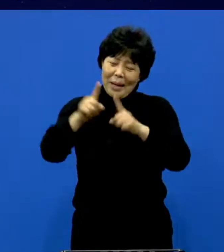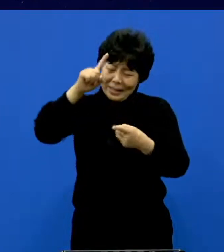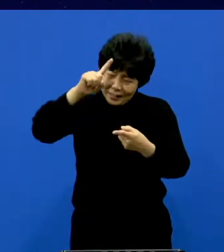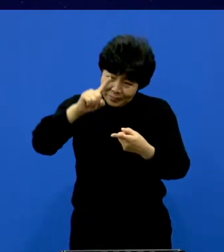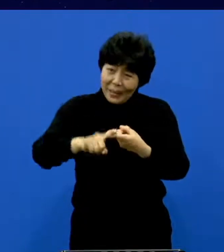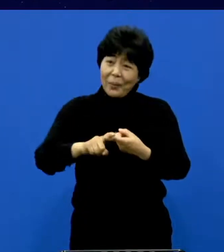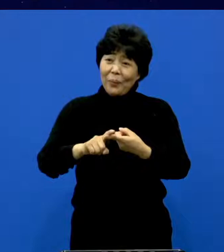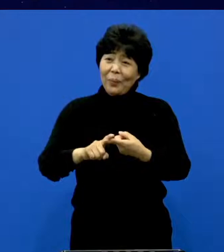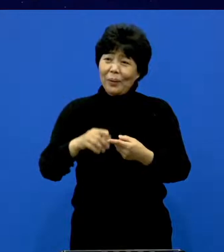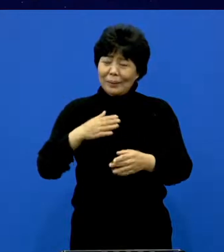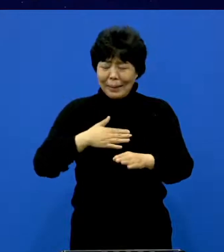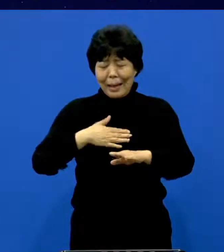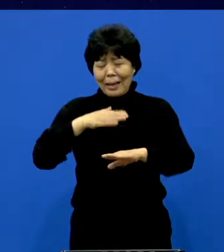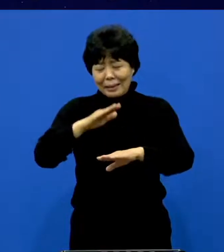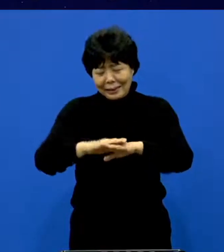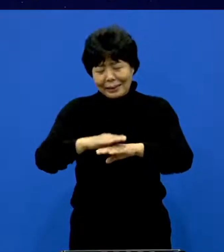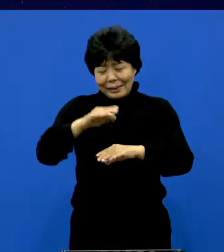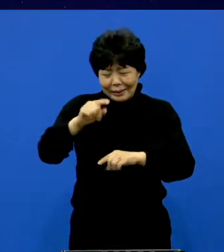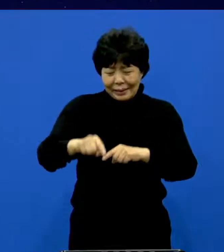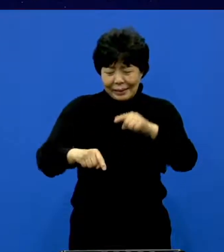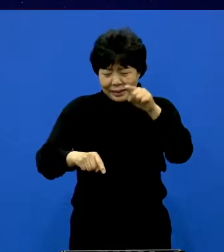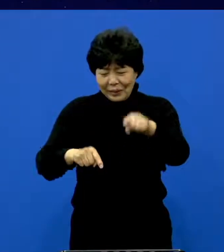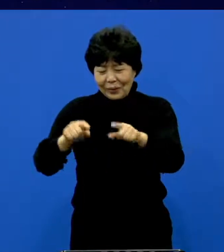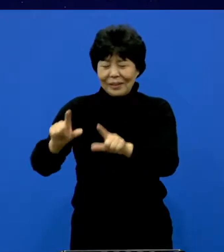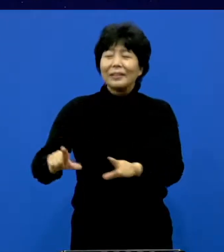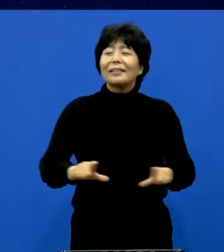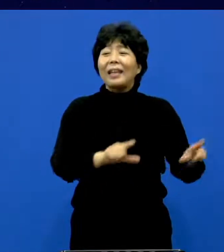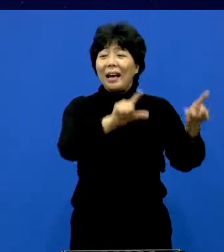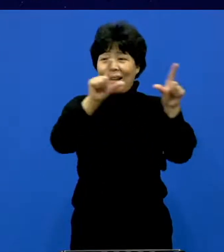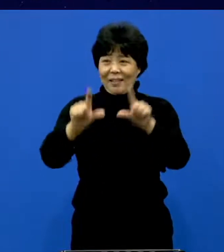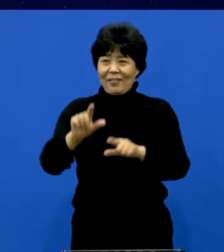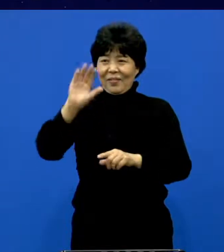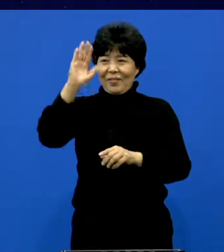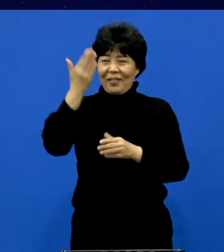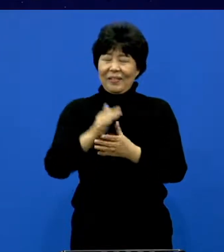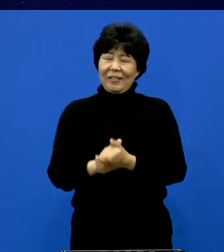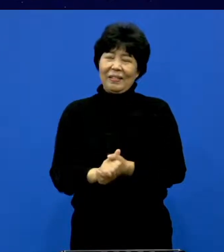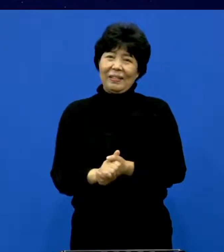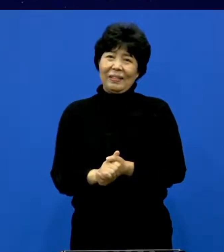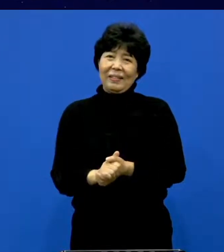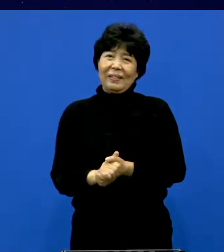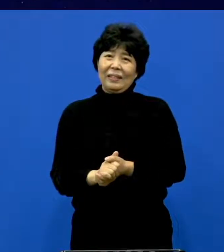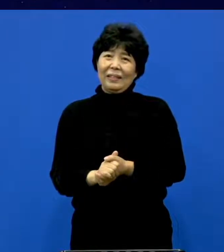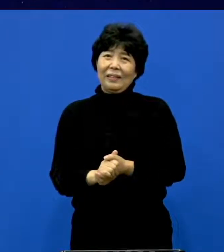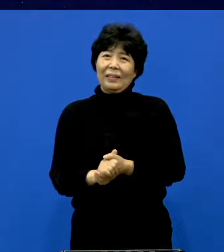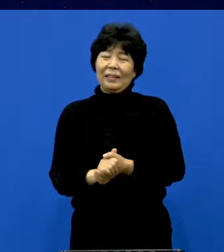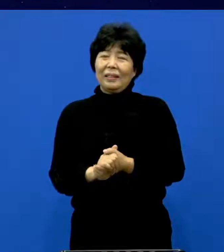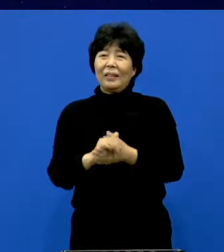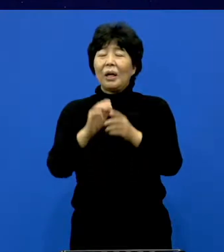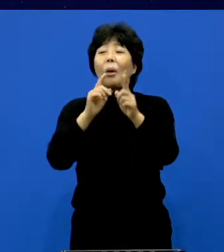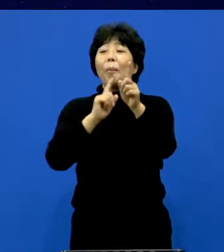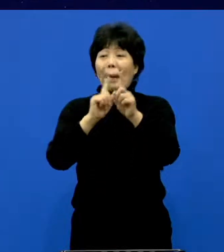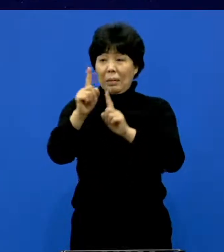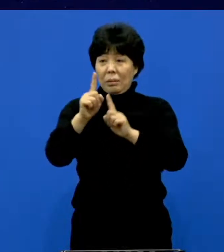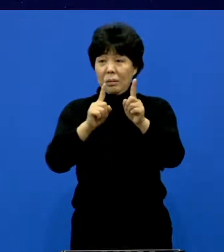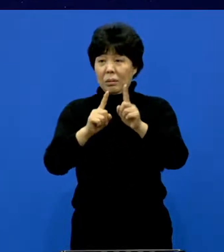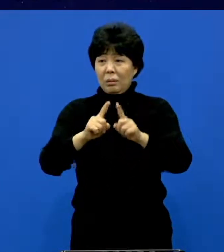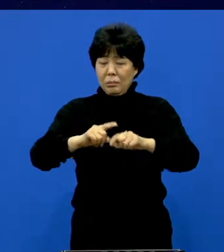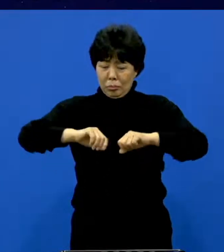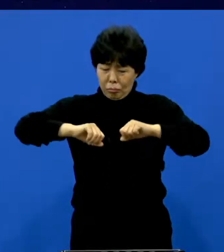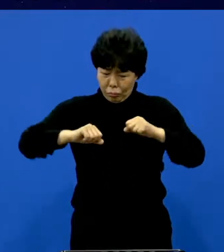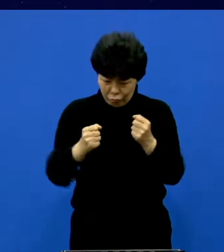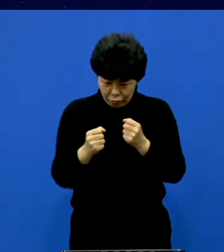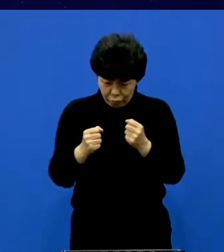몸으로 증명해야 돼요. 만나지 않으면 그건 필요 없는 것이죠. 말씀을 내 혼자 어떻게 하든지 검증이 안